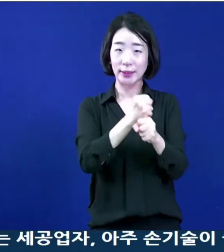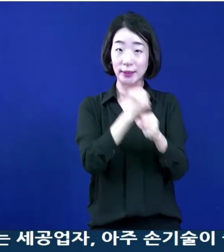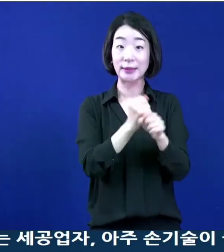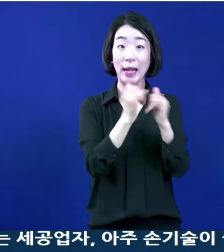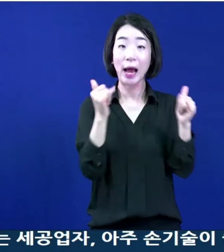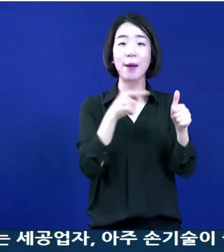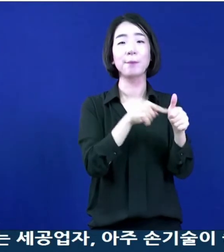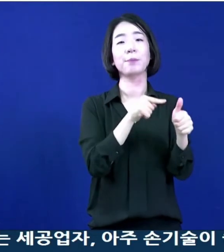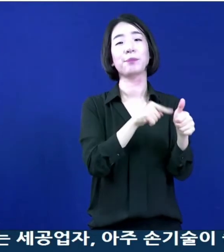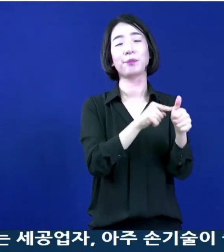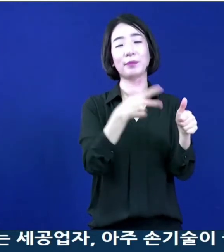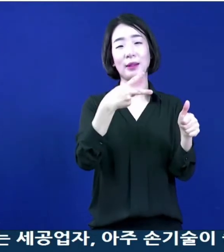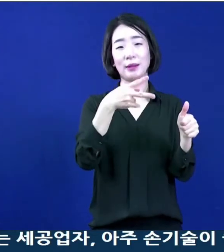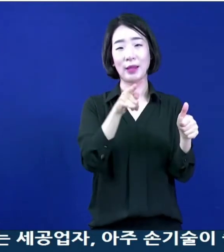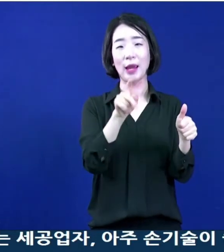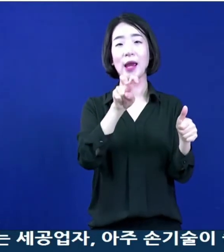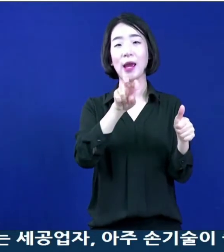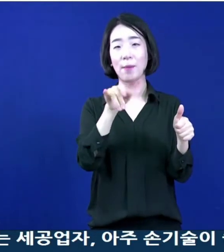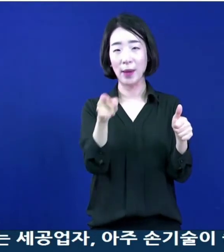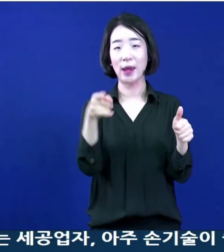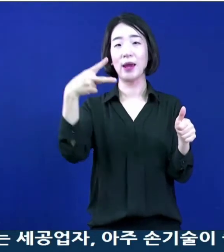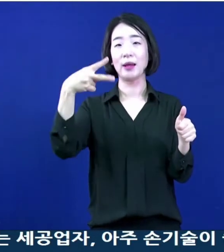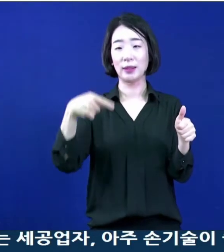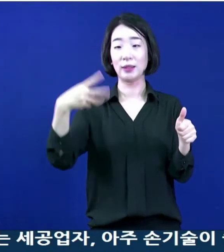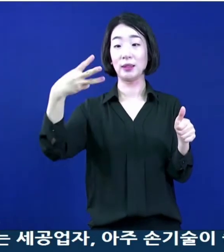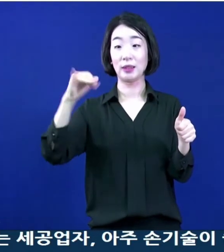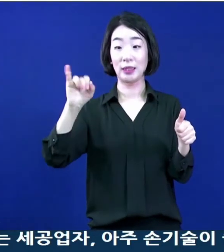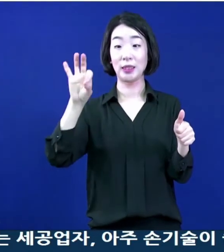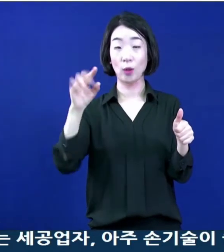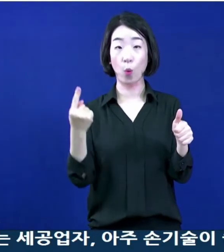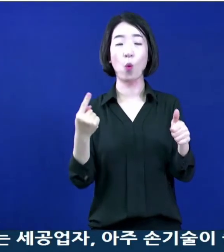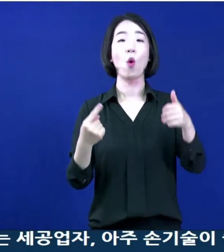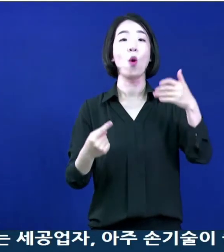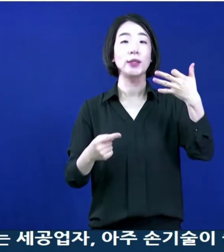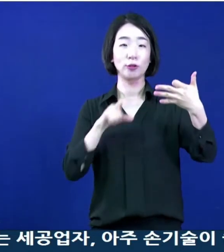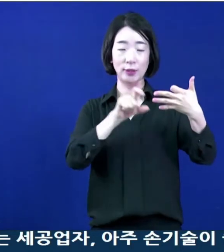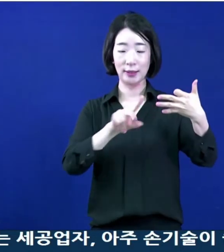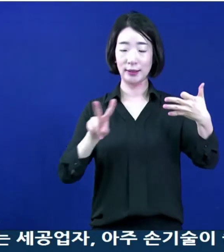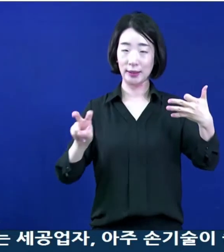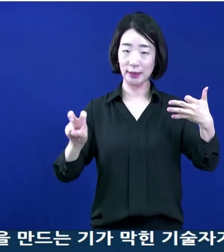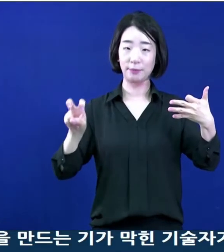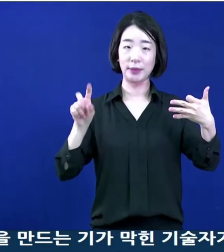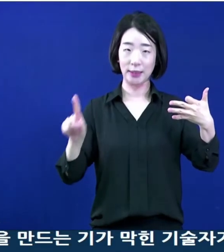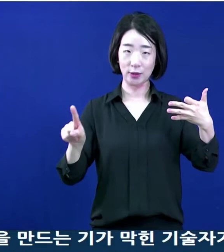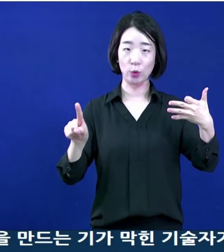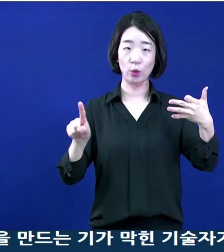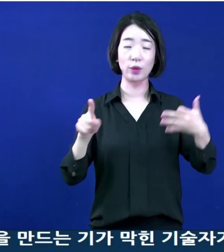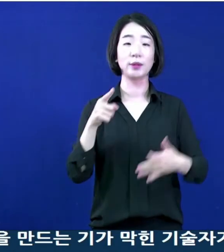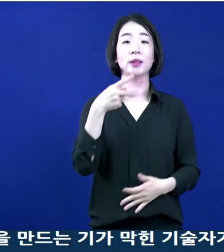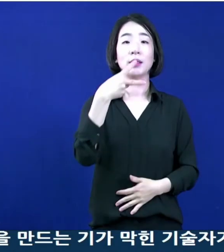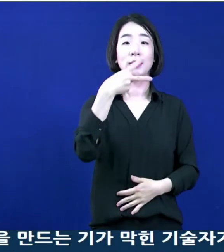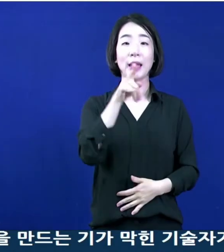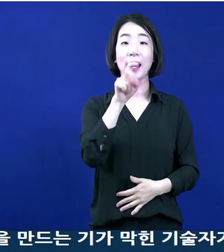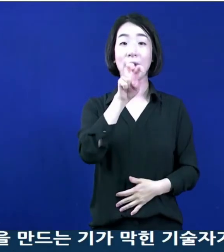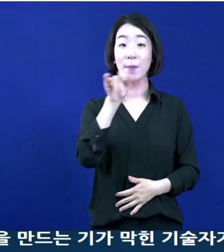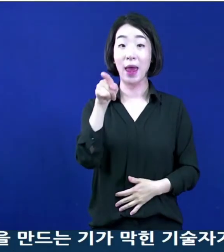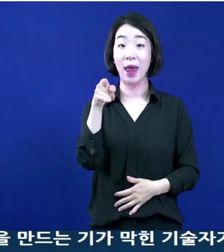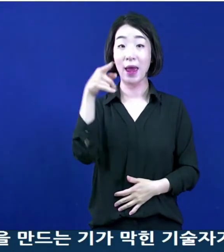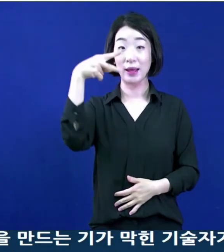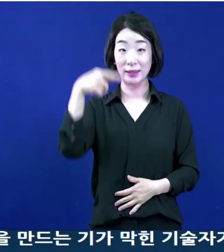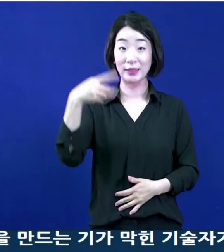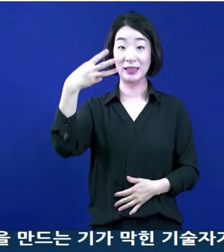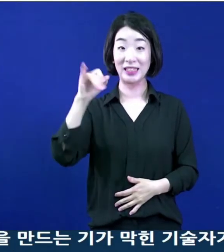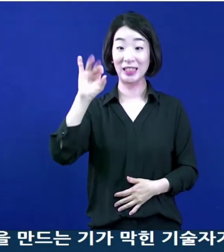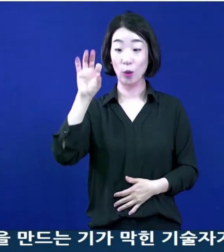읽어보시면 머릿속에 이제 들어옵니다. 24절 읽겠습니다. 즉 데메드리오라 하는 어떤 은장색이